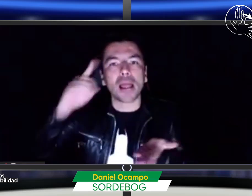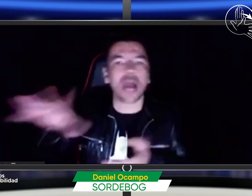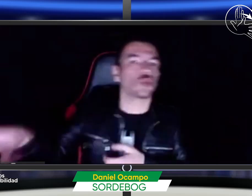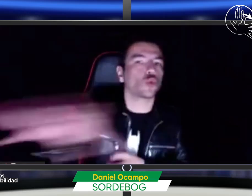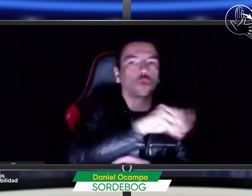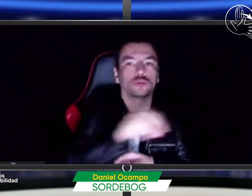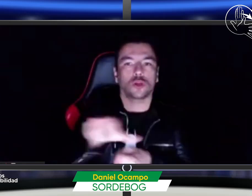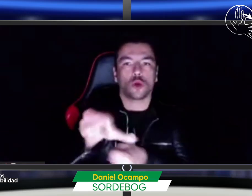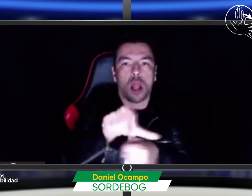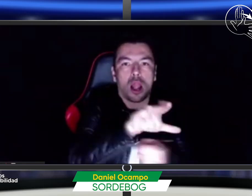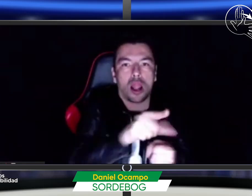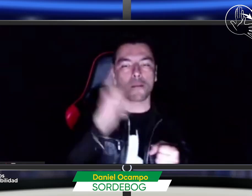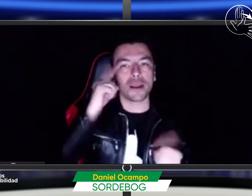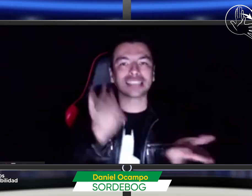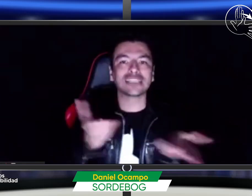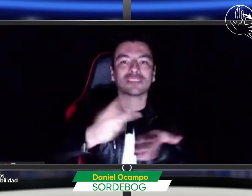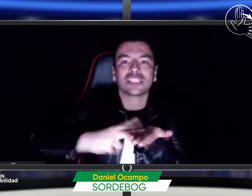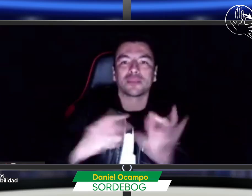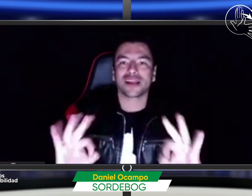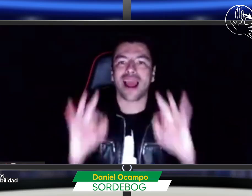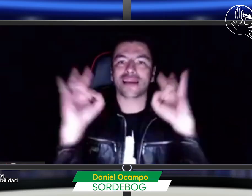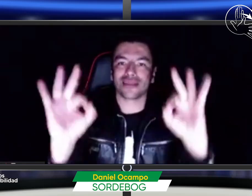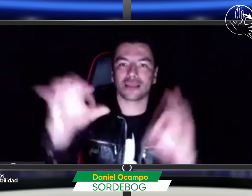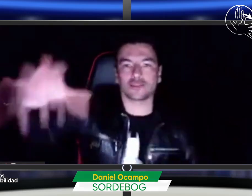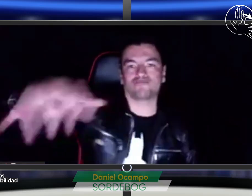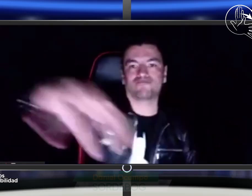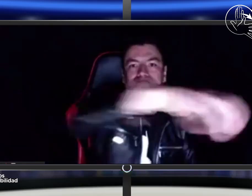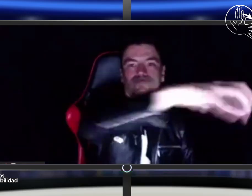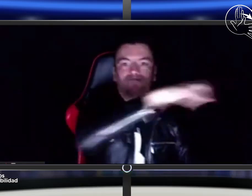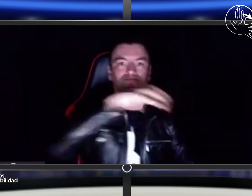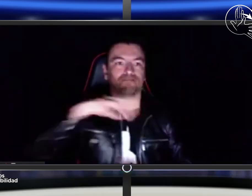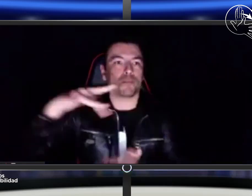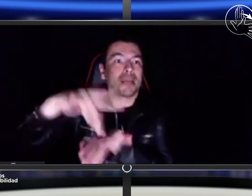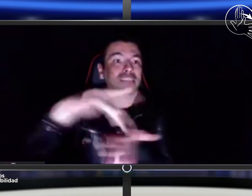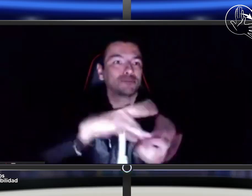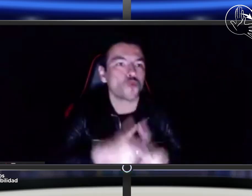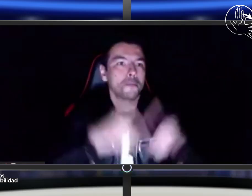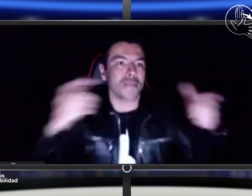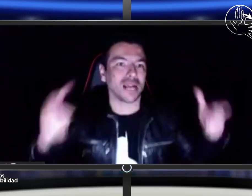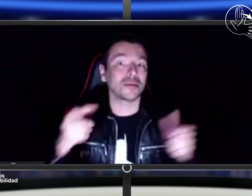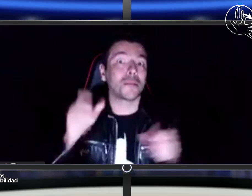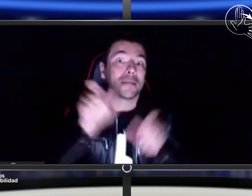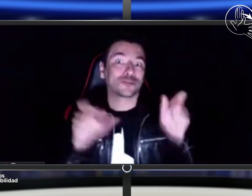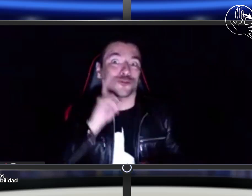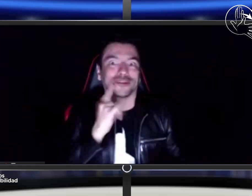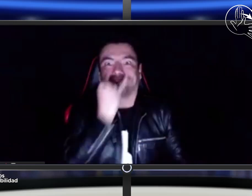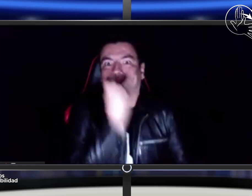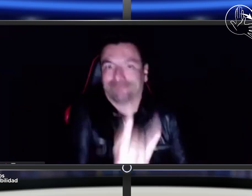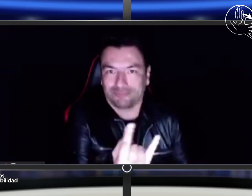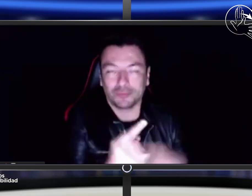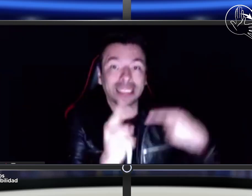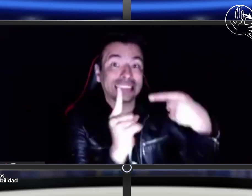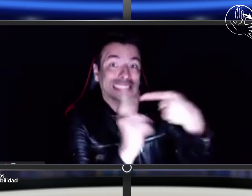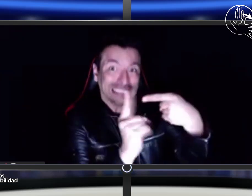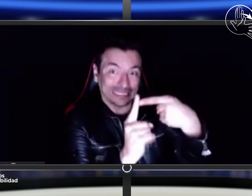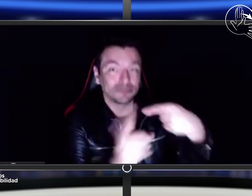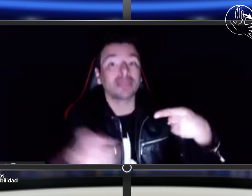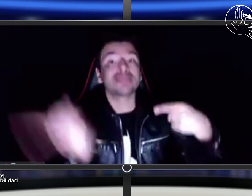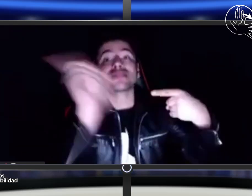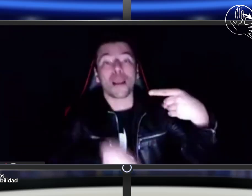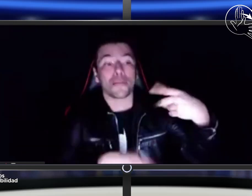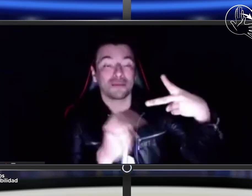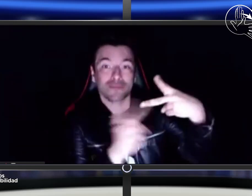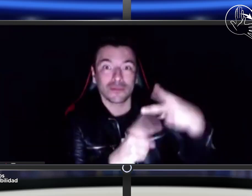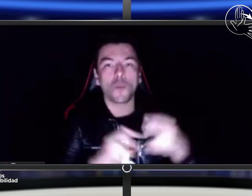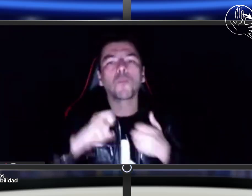Técnica, desde la Secretaría de Gobierno, pues se puedan hacer este tipo de ajustes razonables para que en todos los consejos locales de todo este